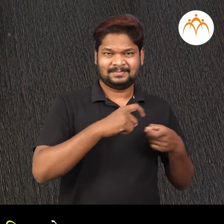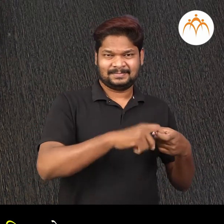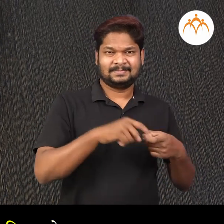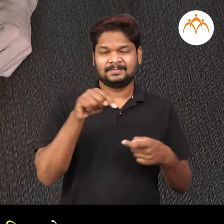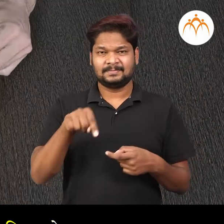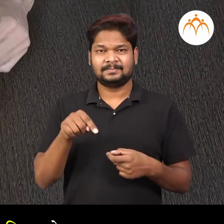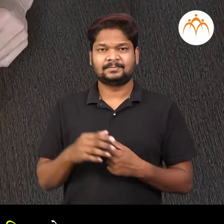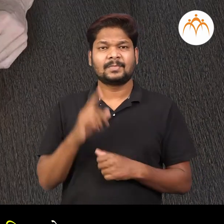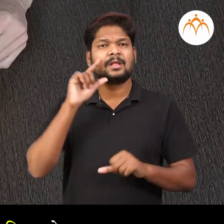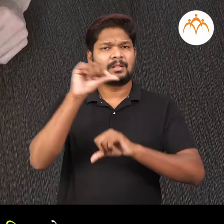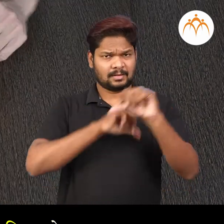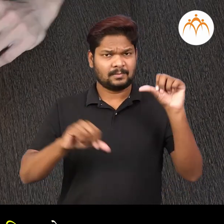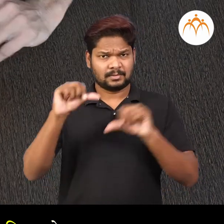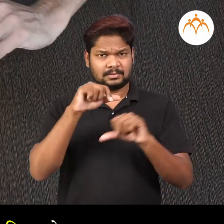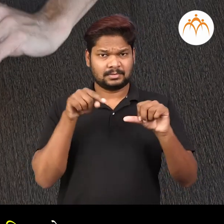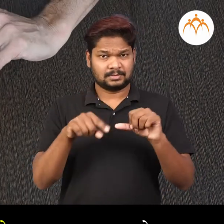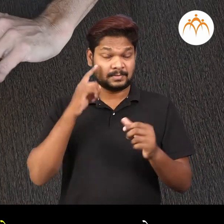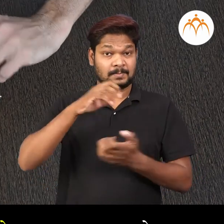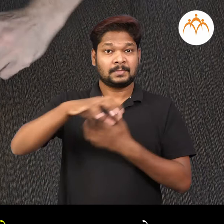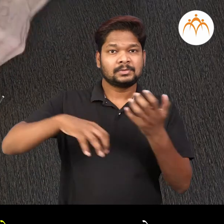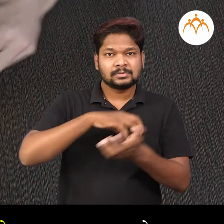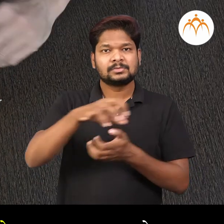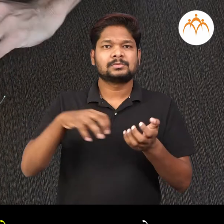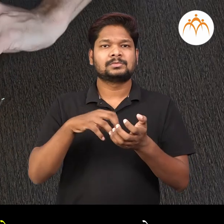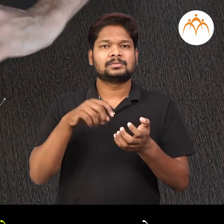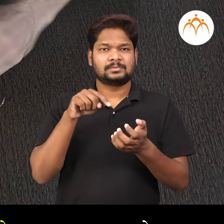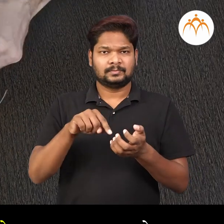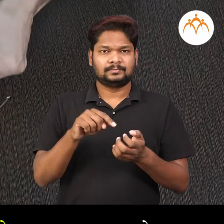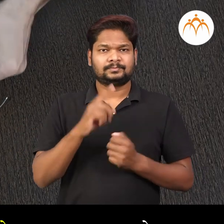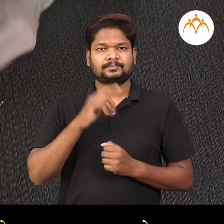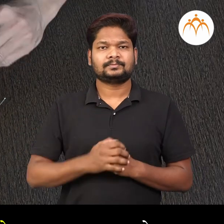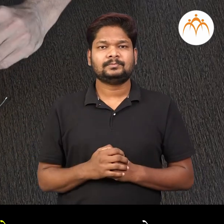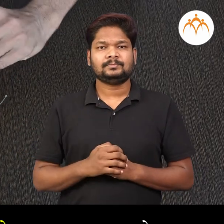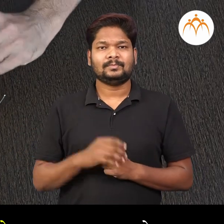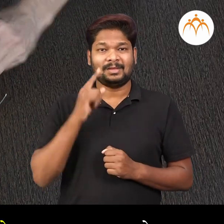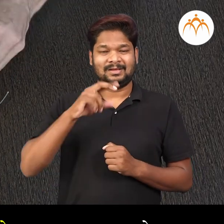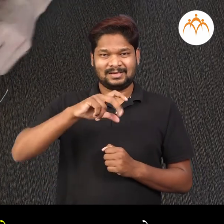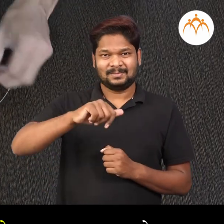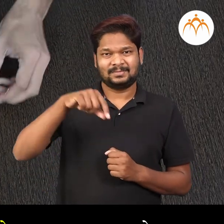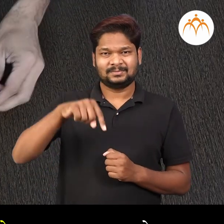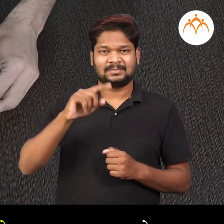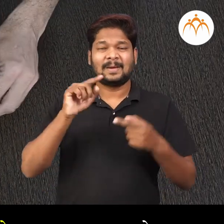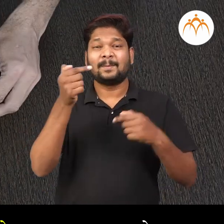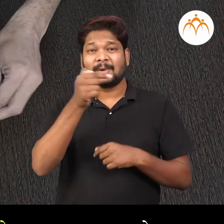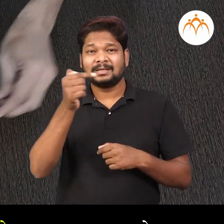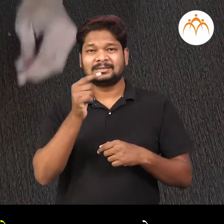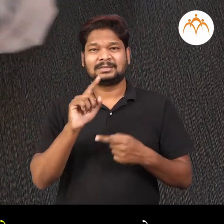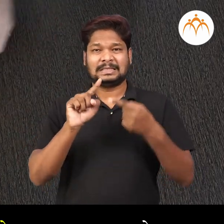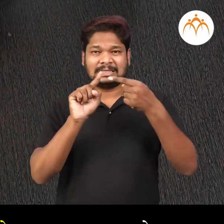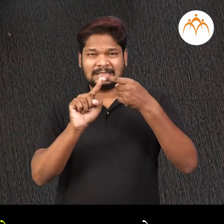रासायनिक अभिक्रिया हो संपूर्ण घटा मधुबन इलेक्ट्रॉनिक से वह